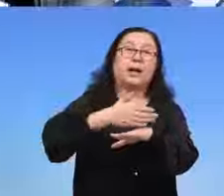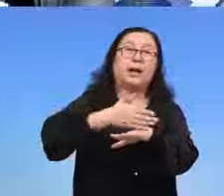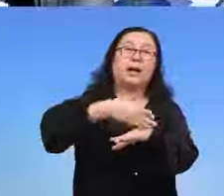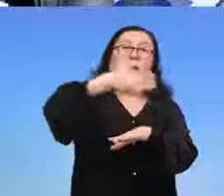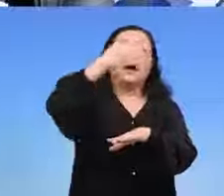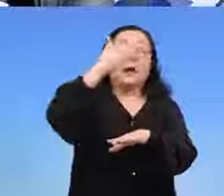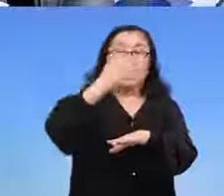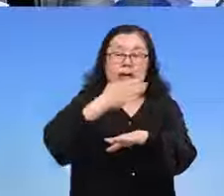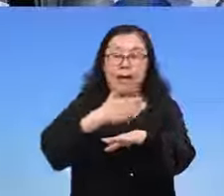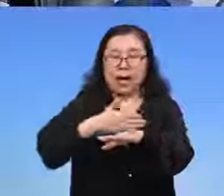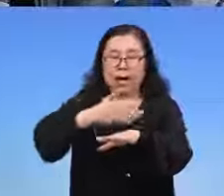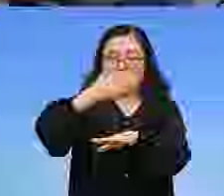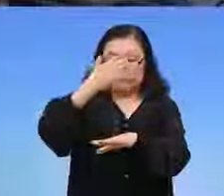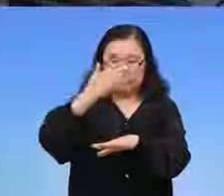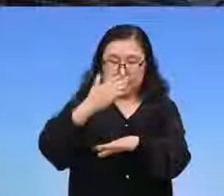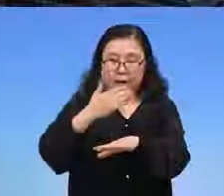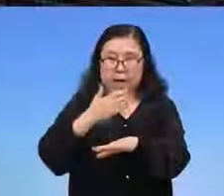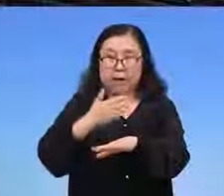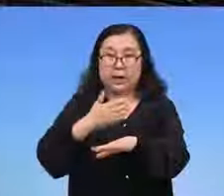감사 감사.